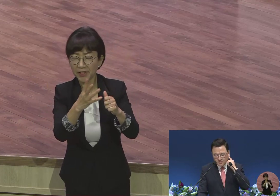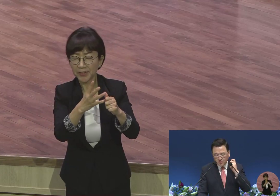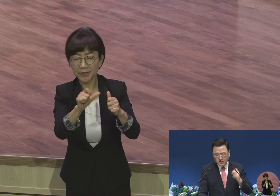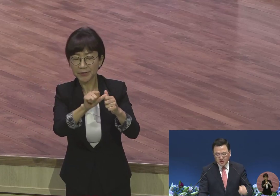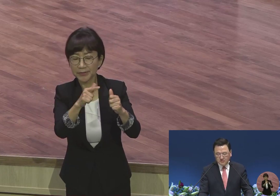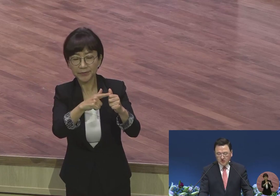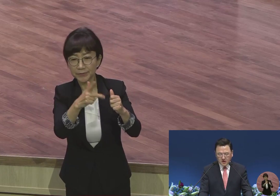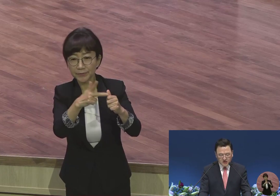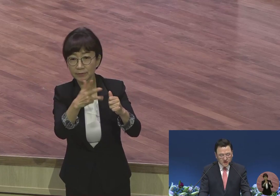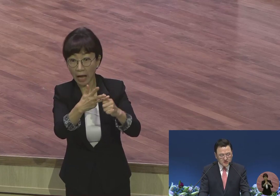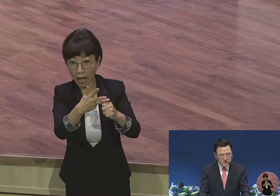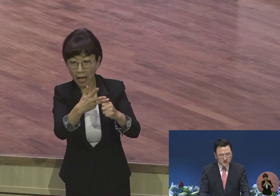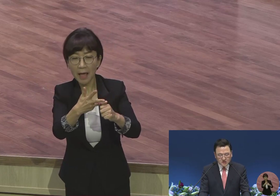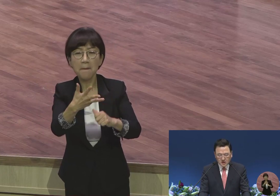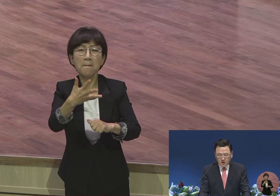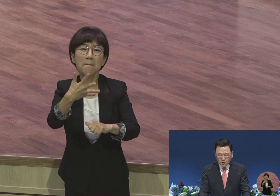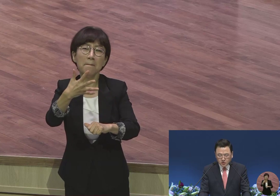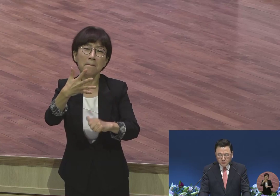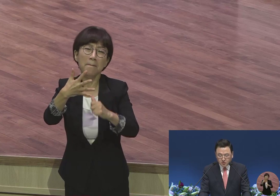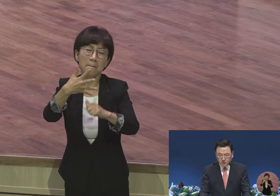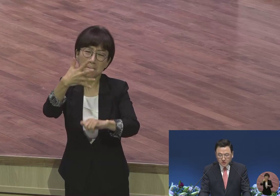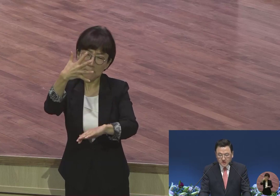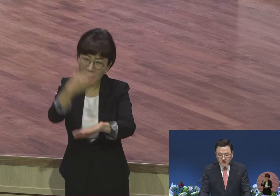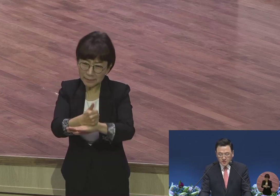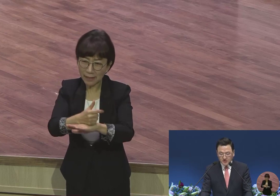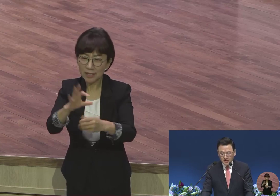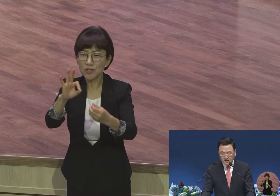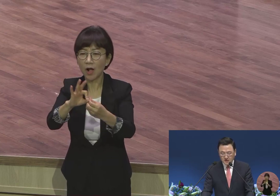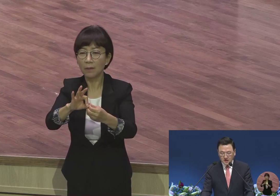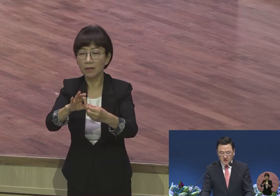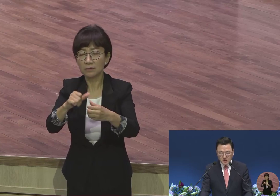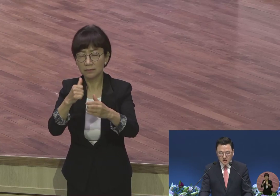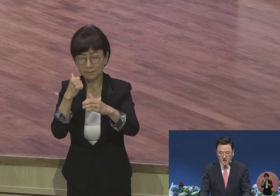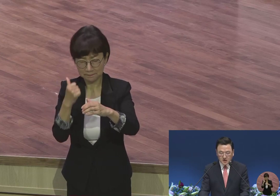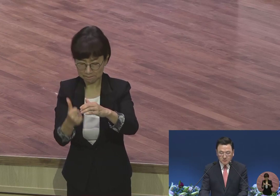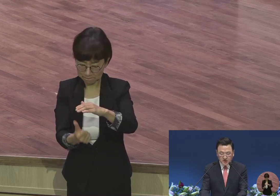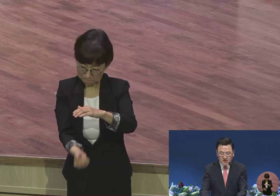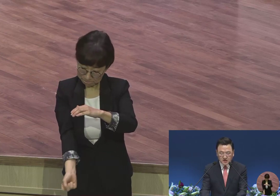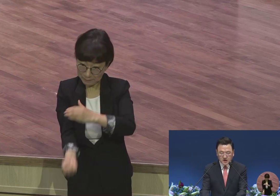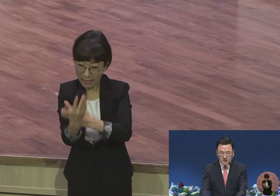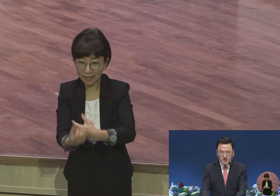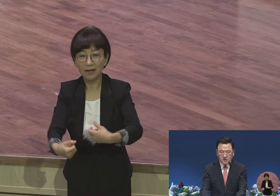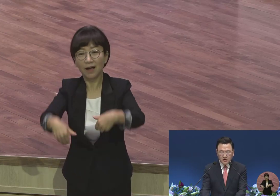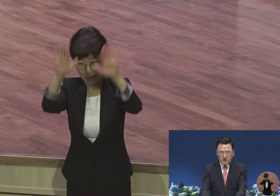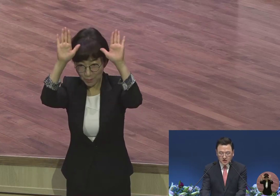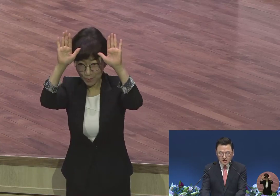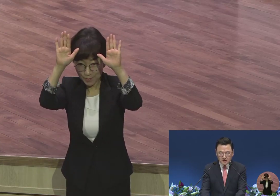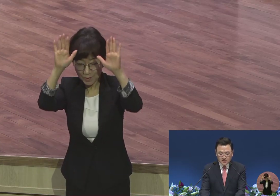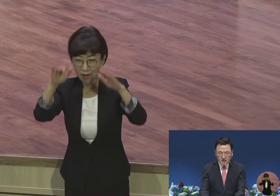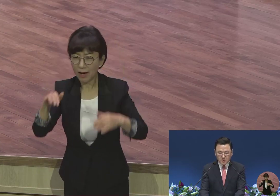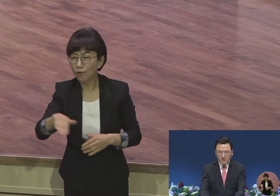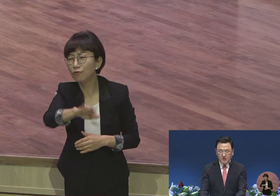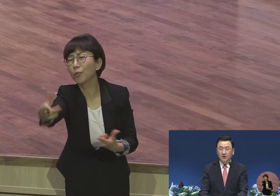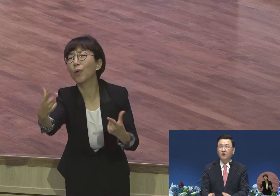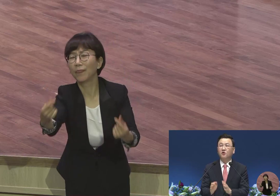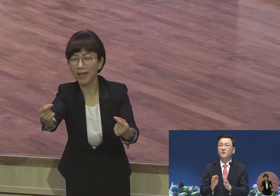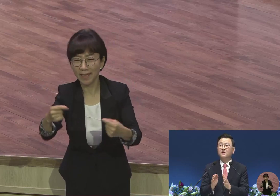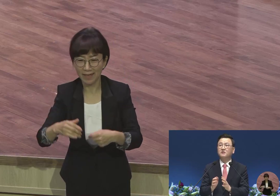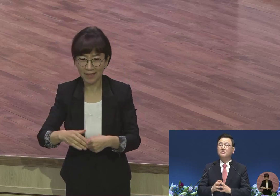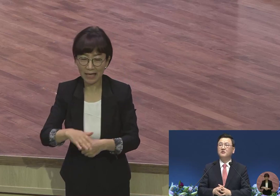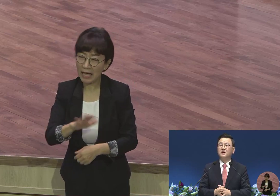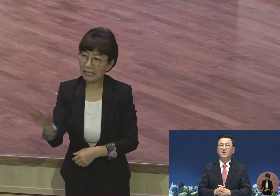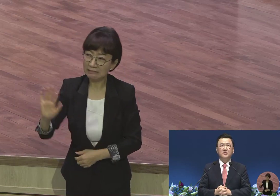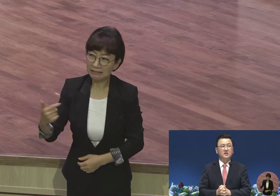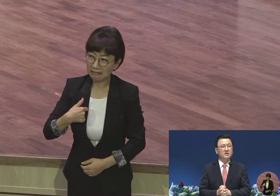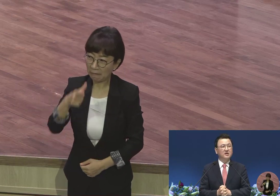베데스다 모세에 모인 사람들은 하나같이 고집불통의 사람입니다. 자기 생각에 베데스다에 갇혀 사는 사람들입니다.